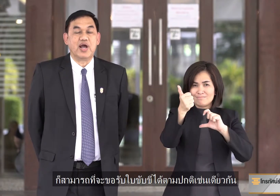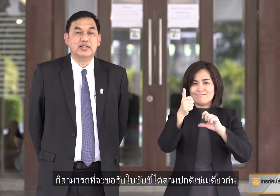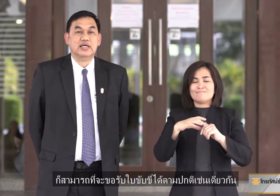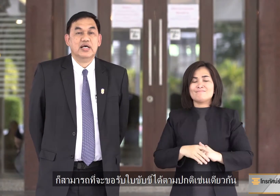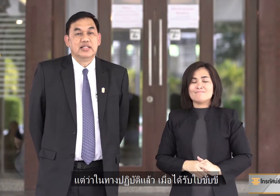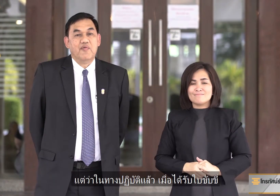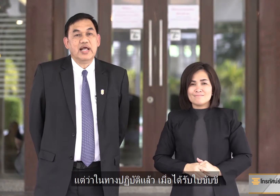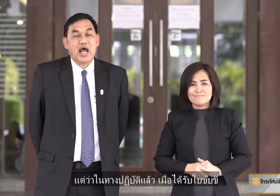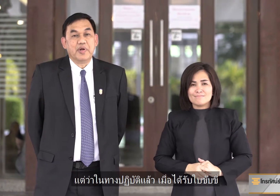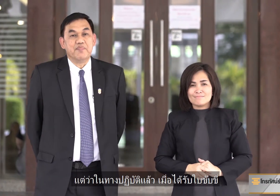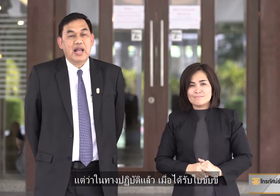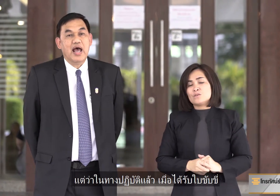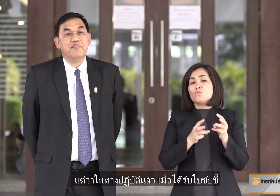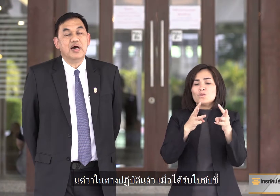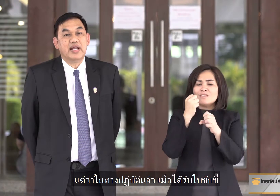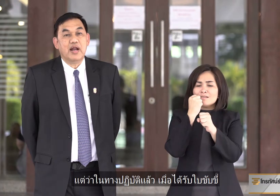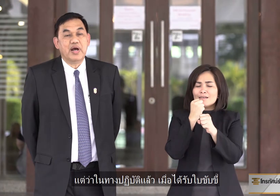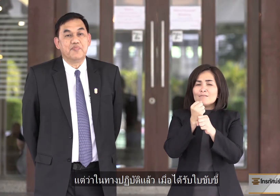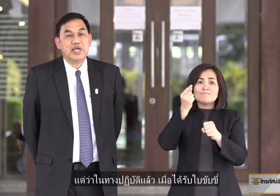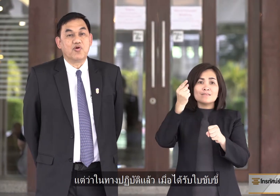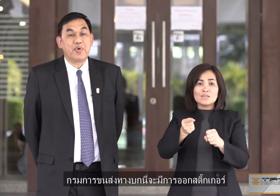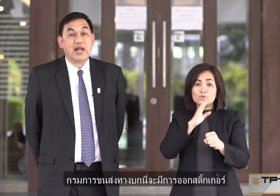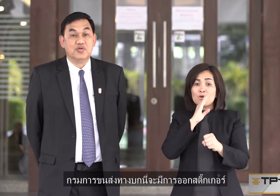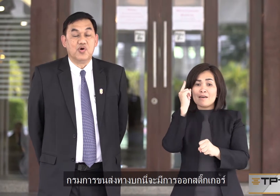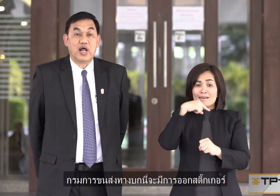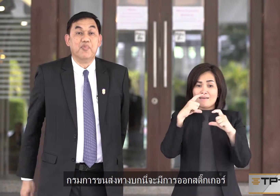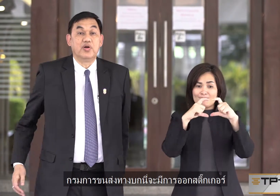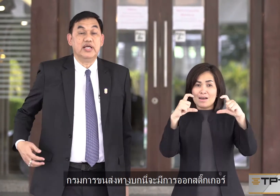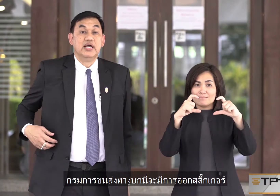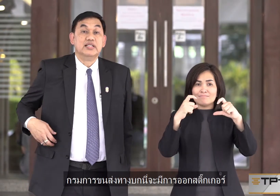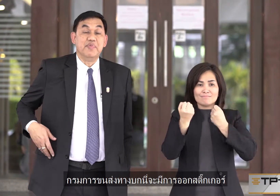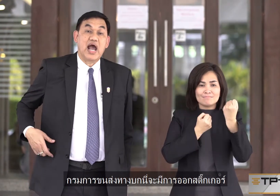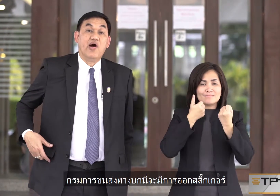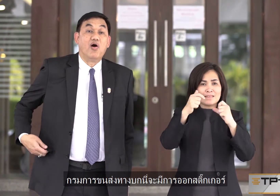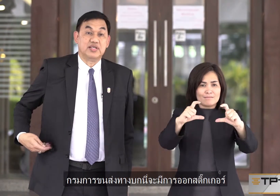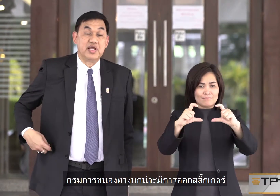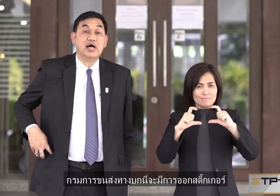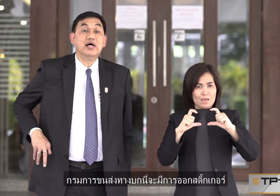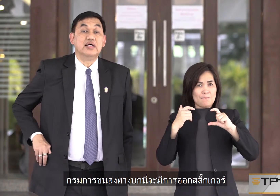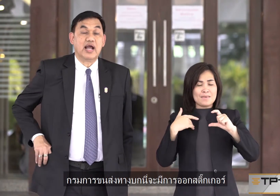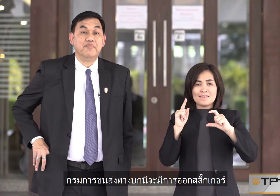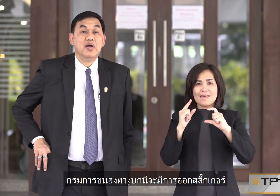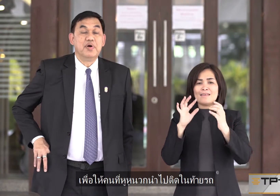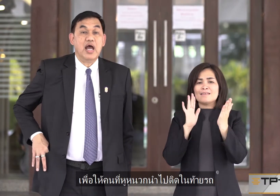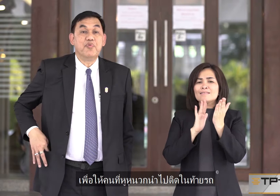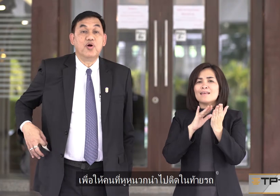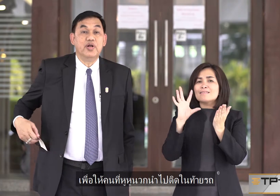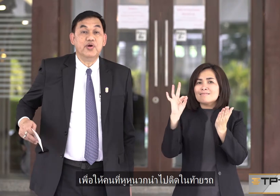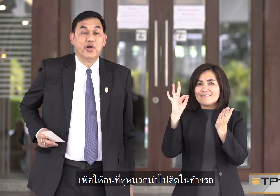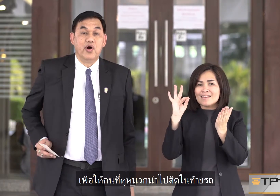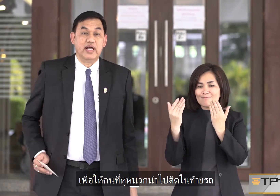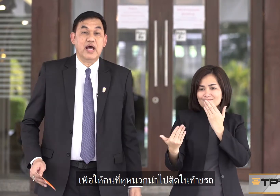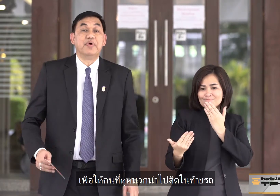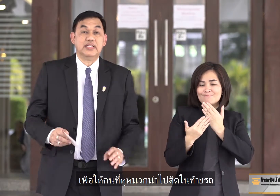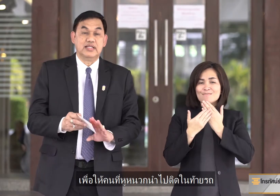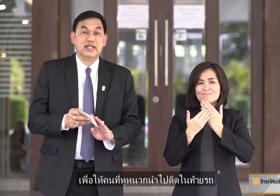เช่นเดียวกันแต่ว่าในทางปฏิบัติแล้วเมื่อได้รับใบขับขี่กรมการขนส่งทางบกนี่จะมีการออกสติ๊กเกอร์นะครับเพื่อให้ผู้คน